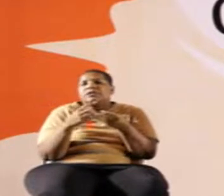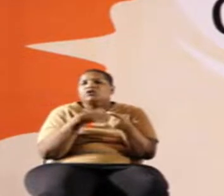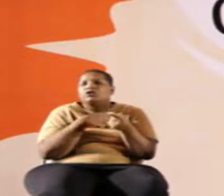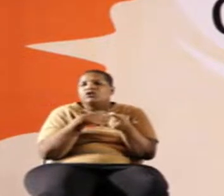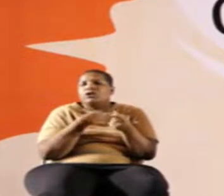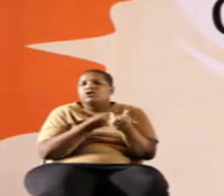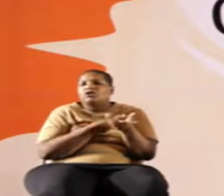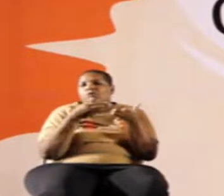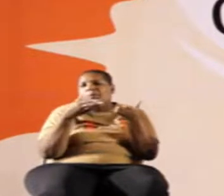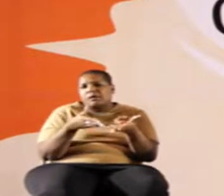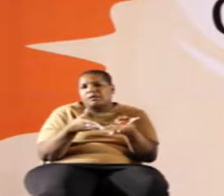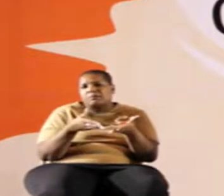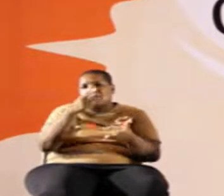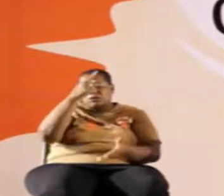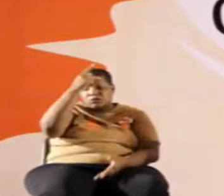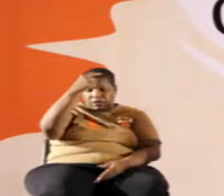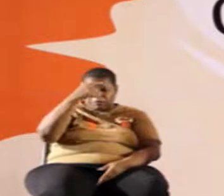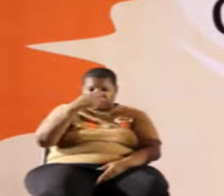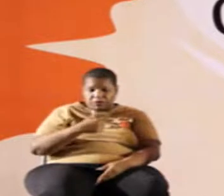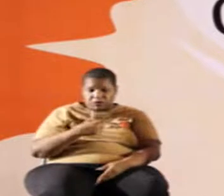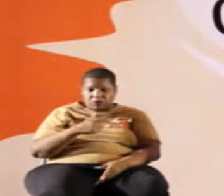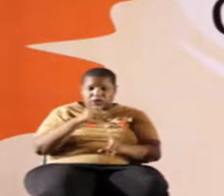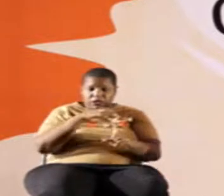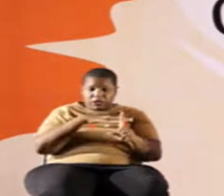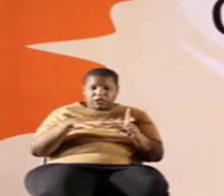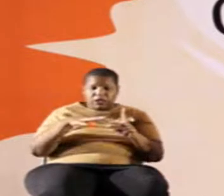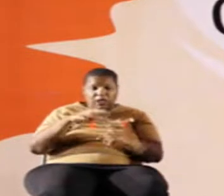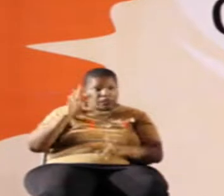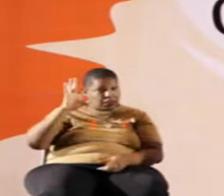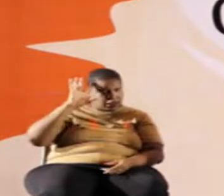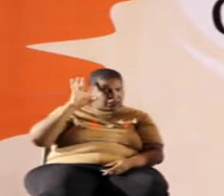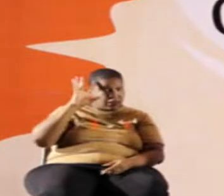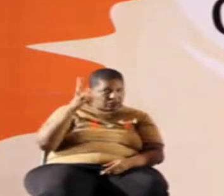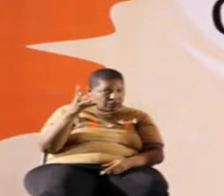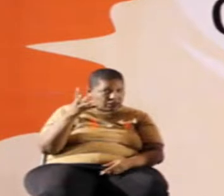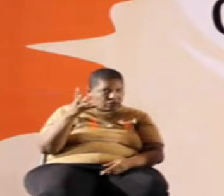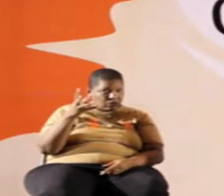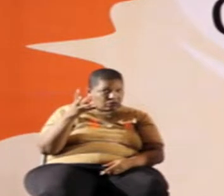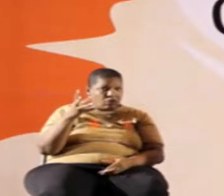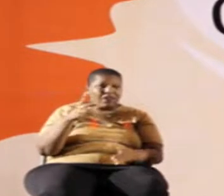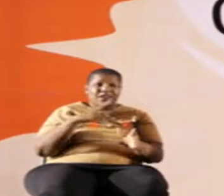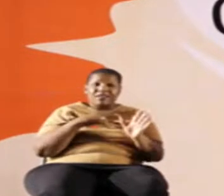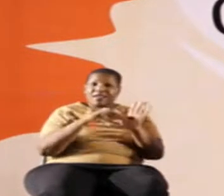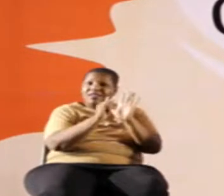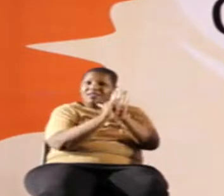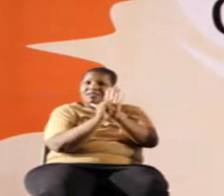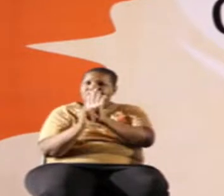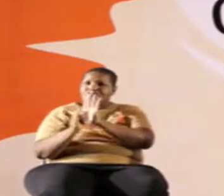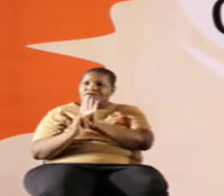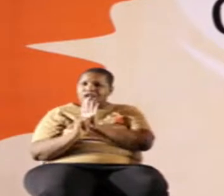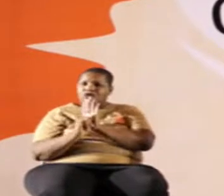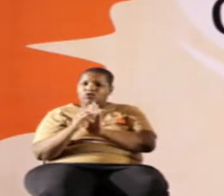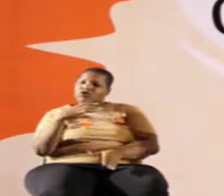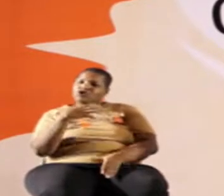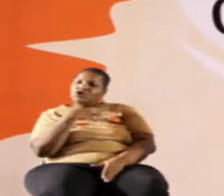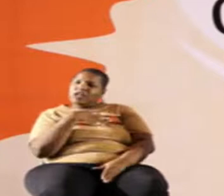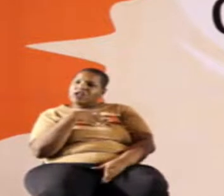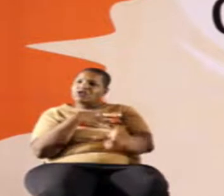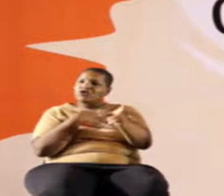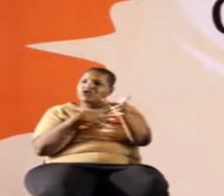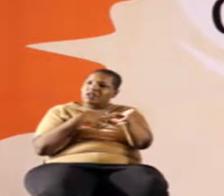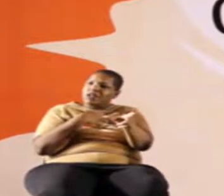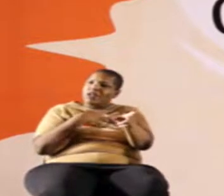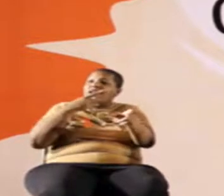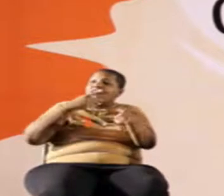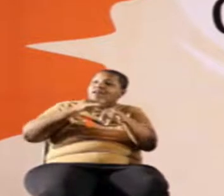de participação do ser humano em sociedade, de definição das identidades humanas, jeitos de ser e